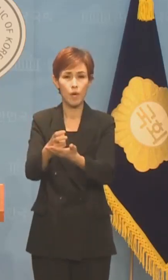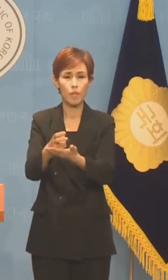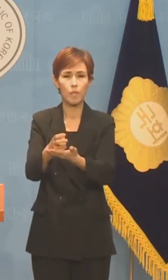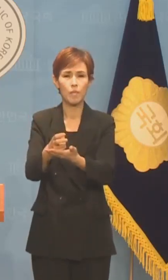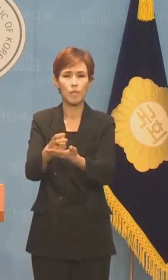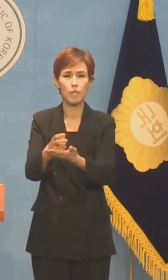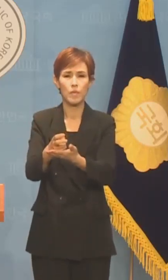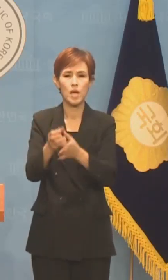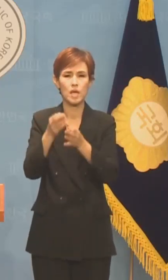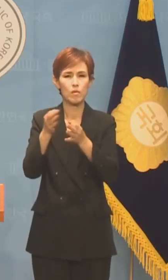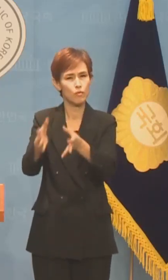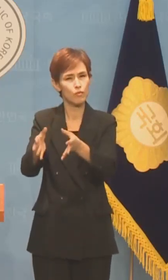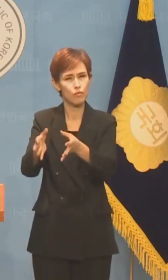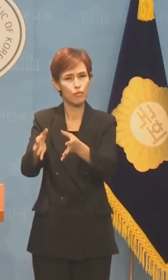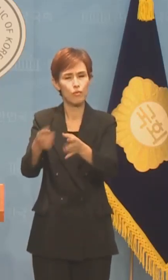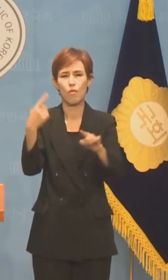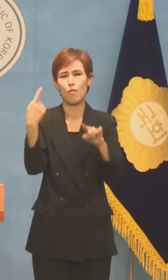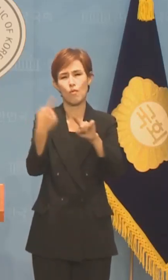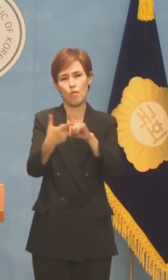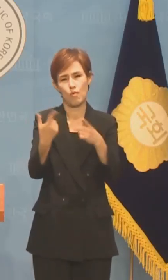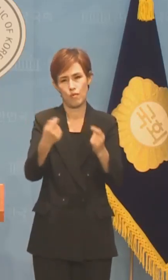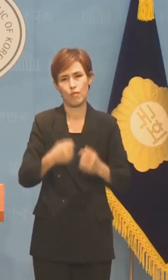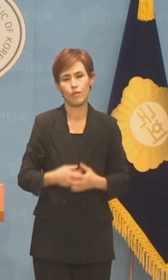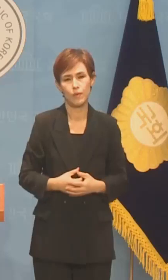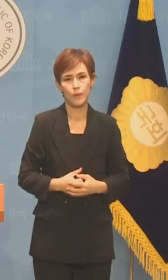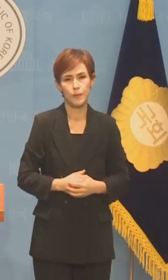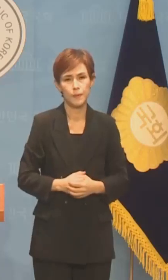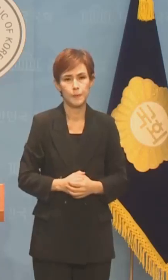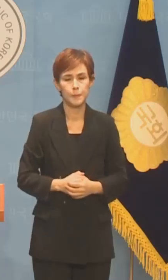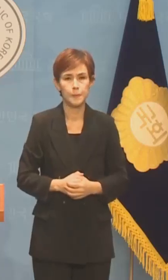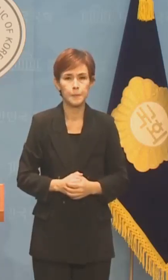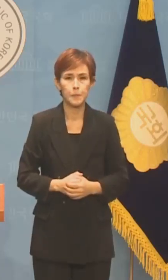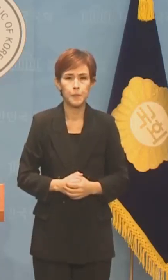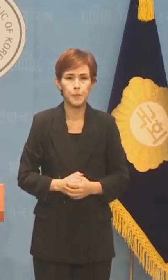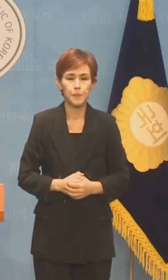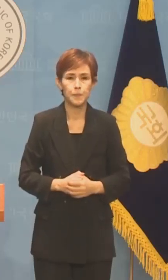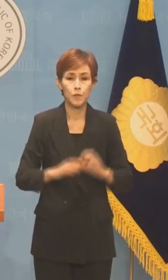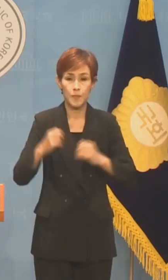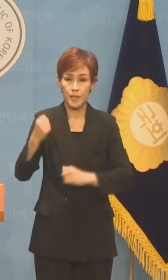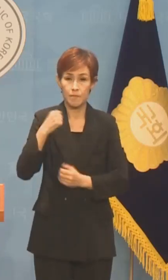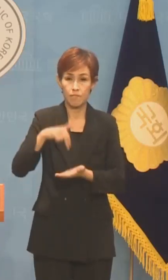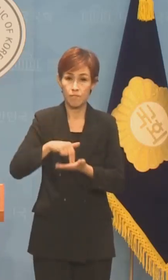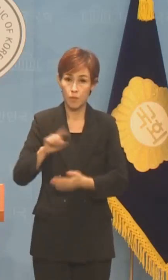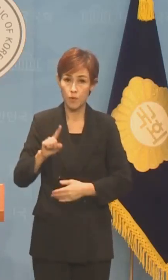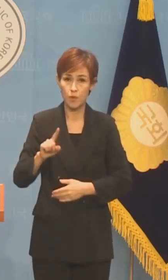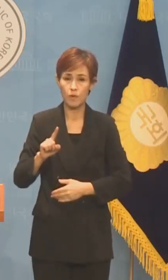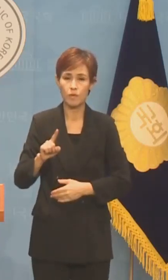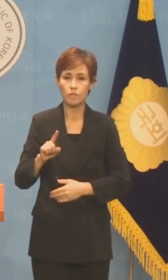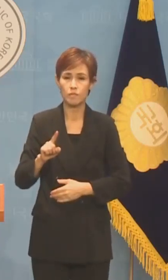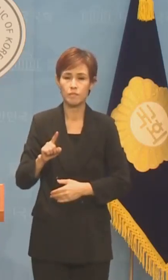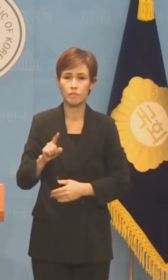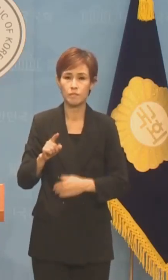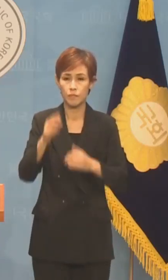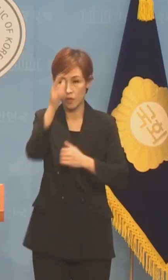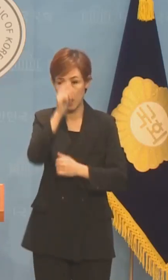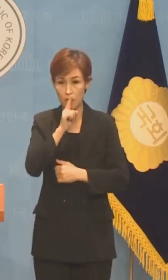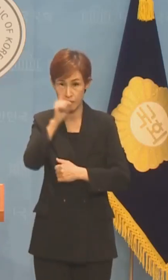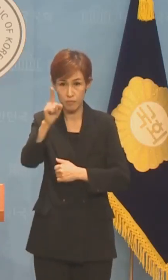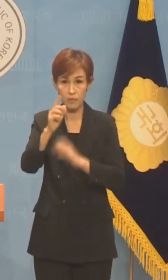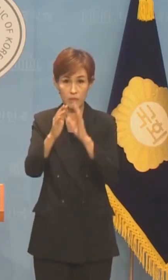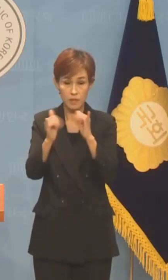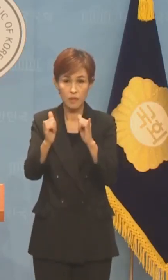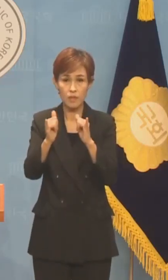기부 행위에 해당할 수도 있다는 판단을 내렸습니다. 국민의힘은 소송 당하신 분들을 지원할 수